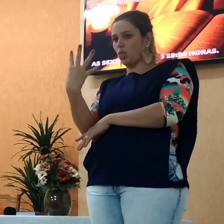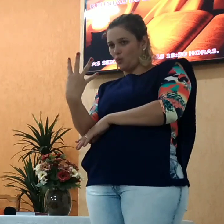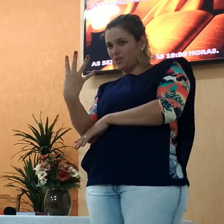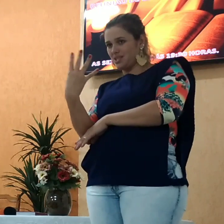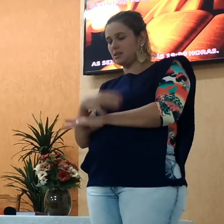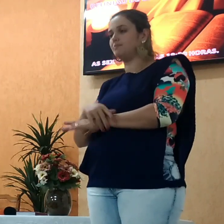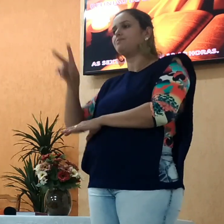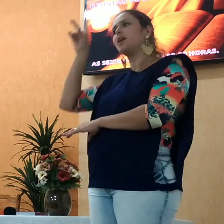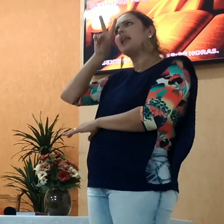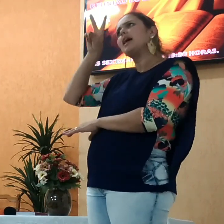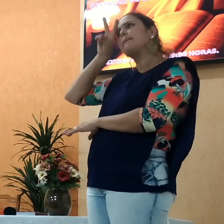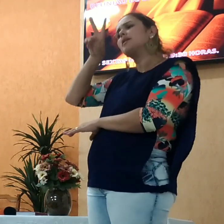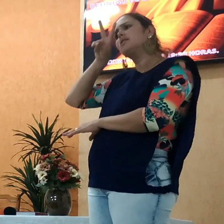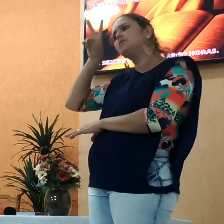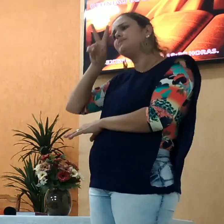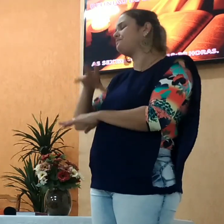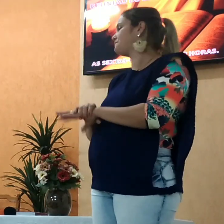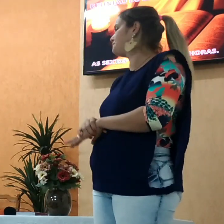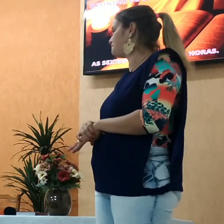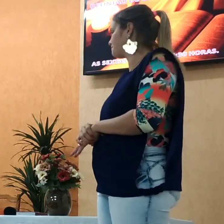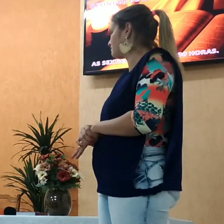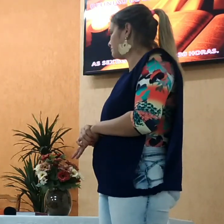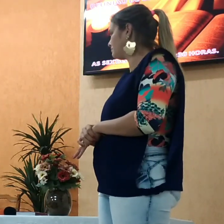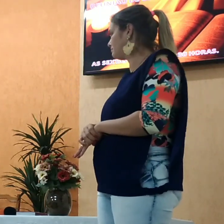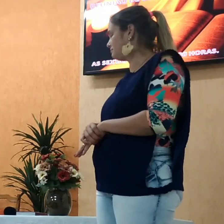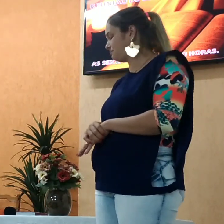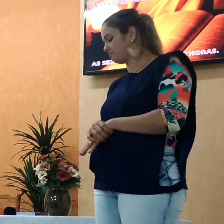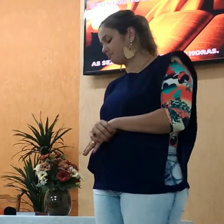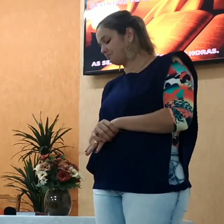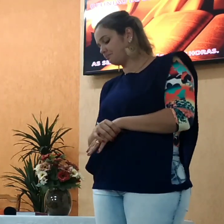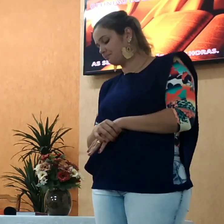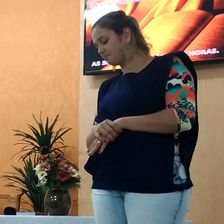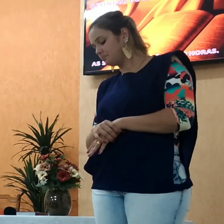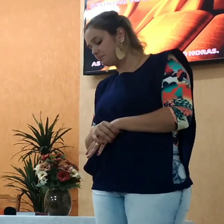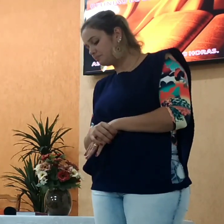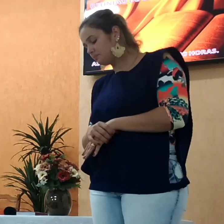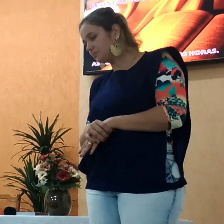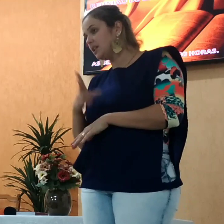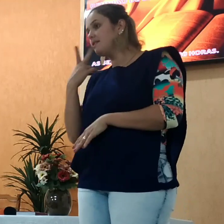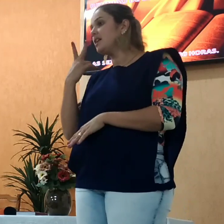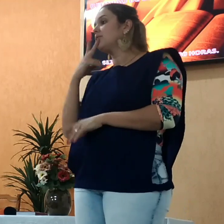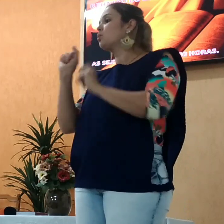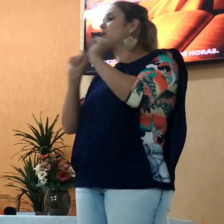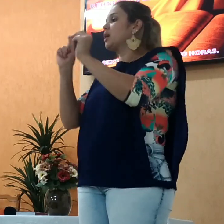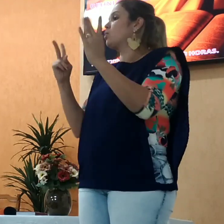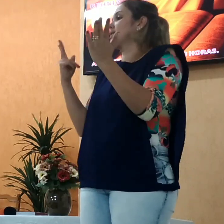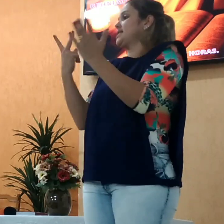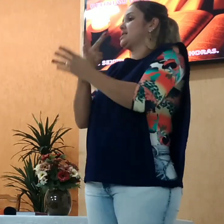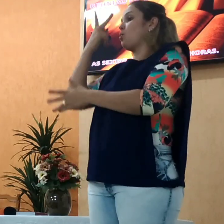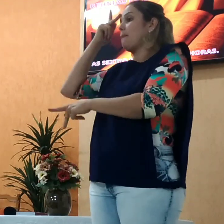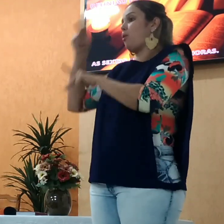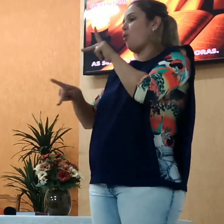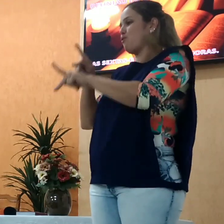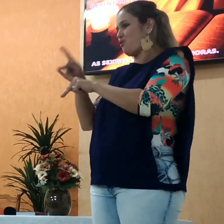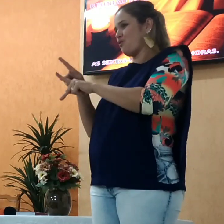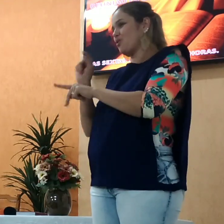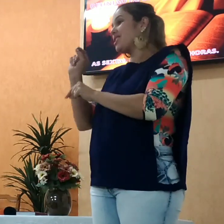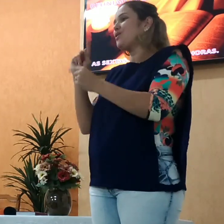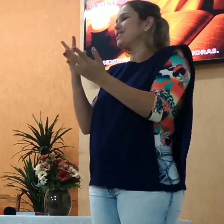lembrando, e minuciosamente, ele está falando daquilo que aconteceu com o povo. E naquele